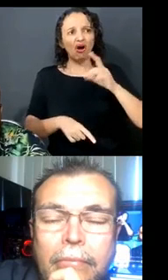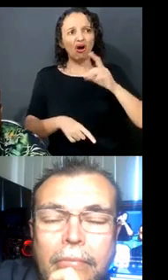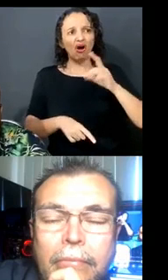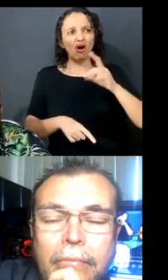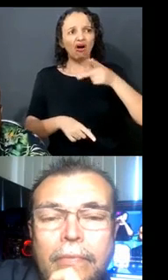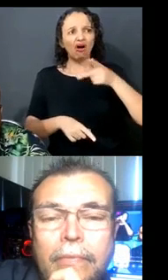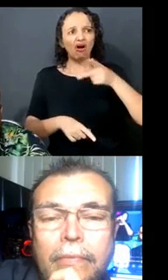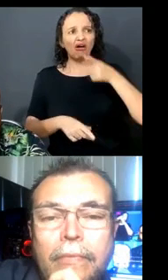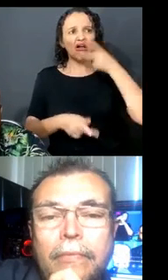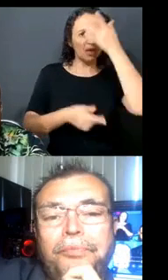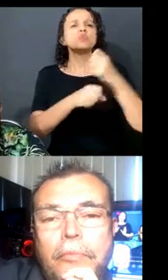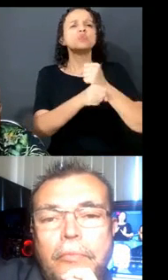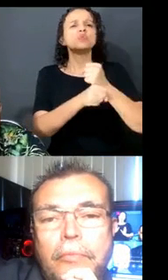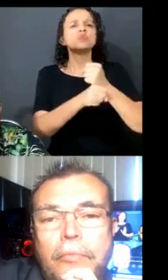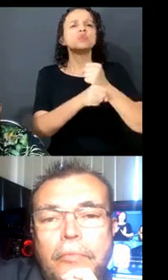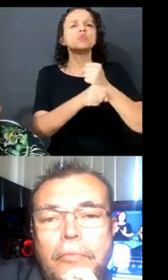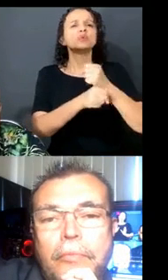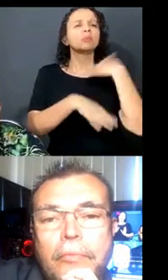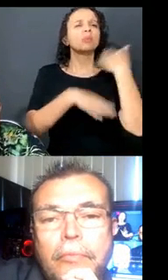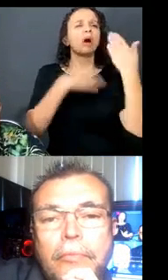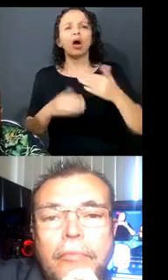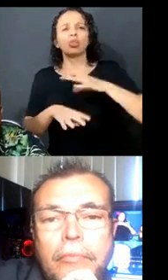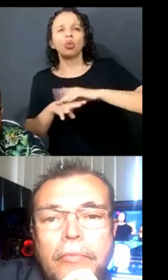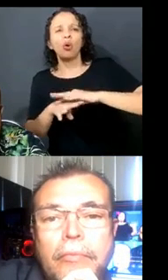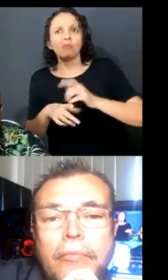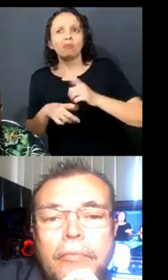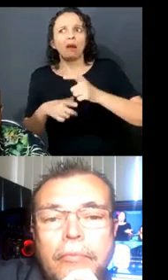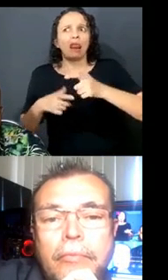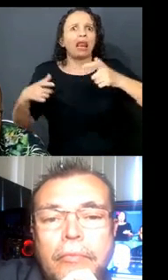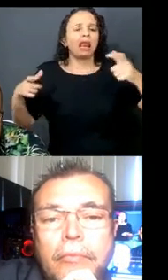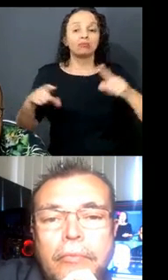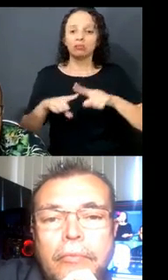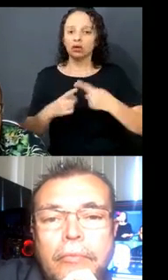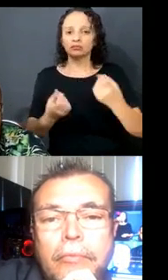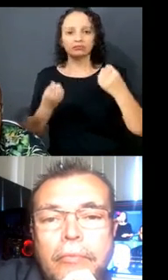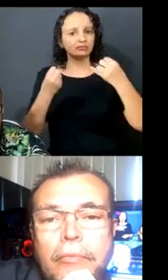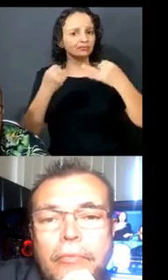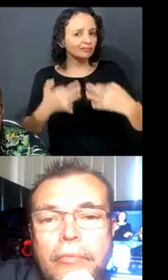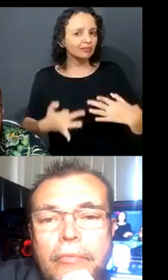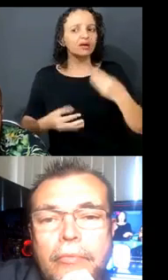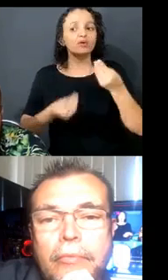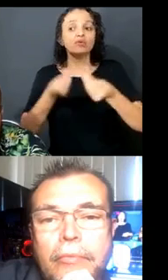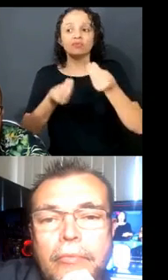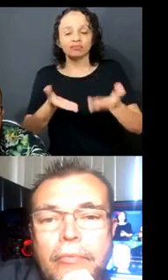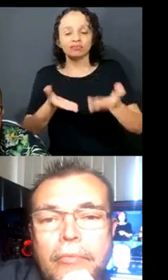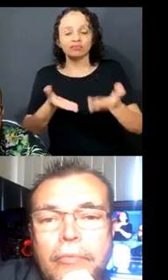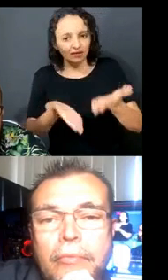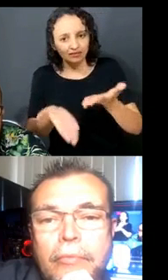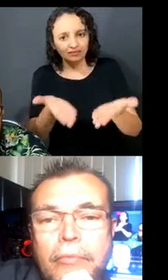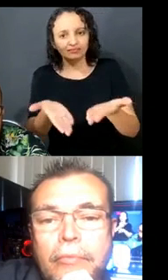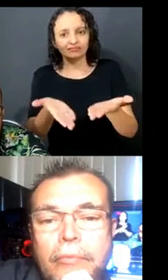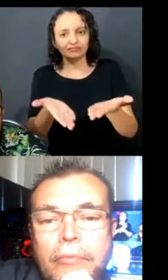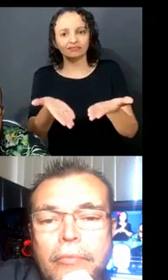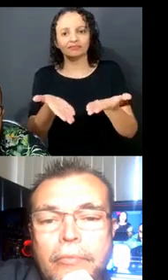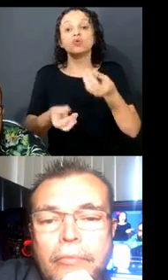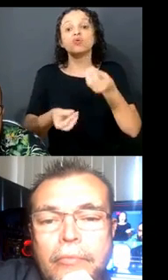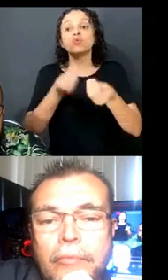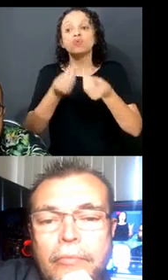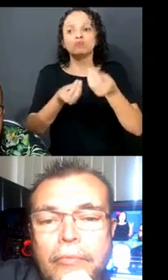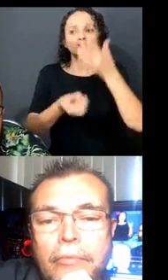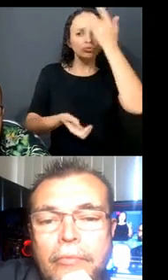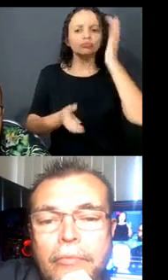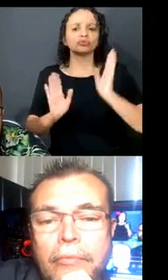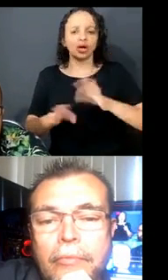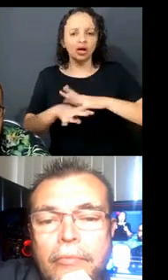falava só das mortes, só da dificuldade, não falava dos curados, não falava das possibilidades de tratamento, né?